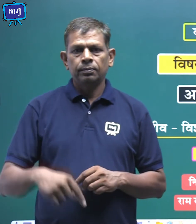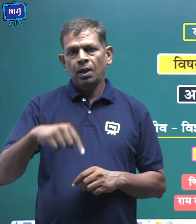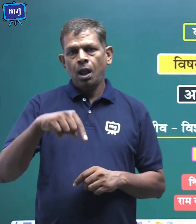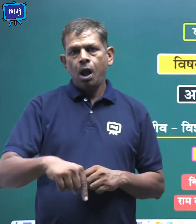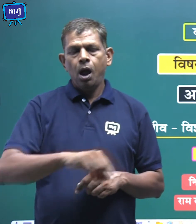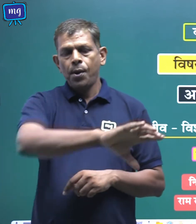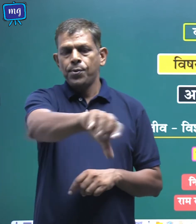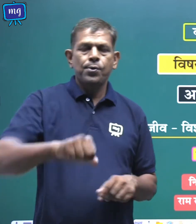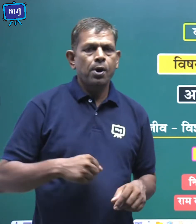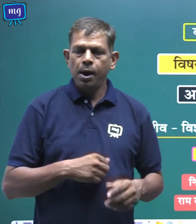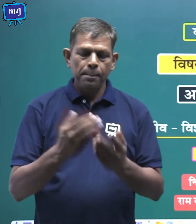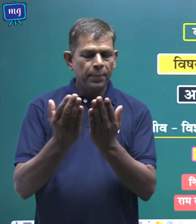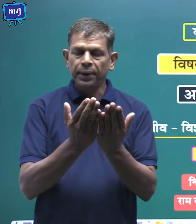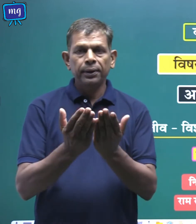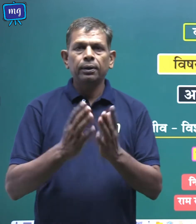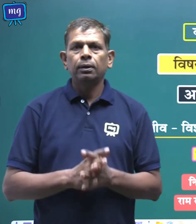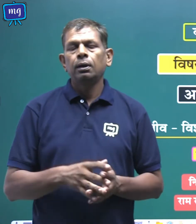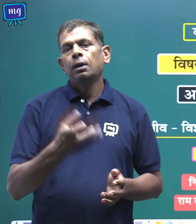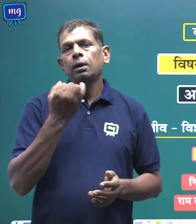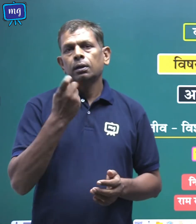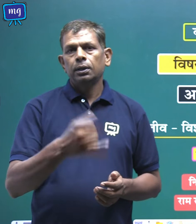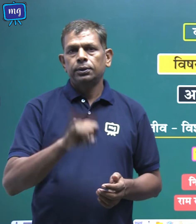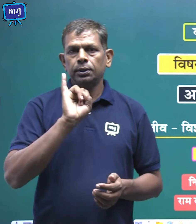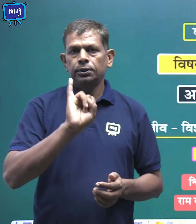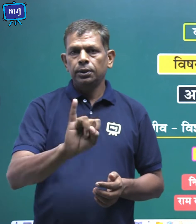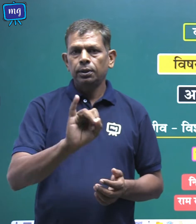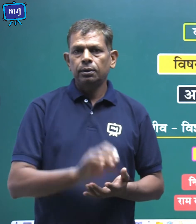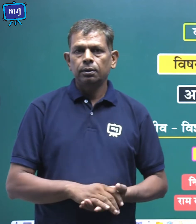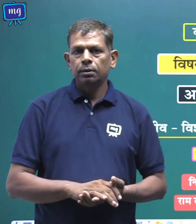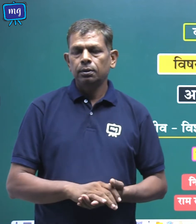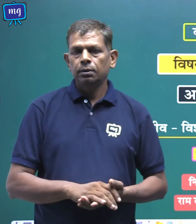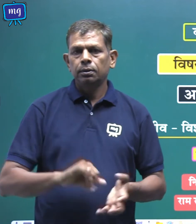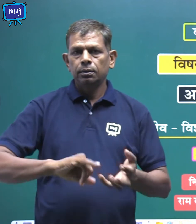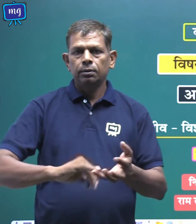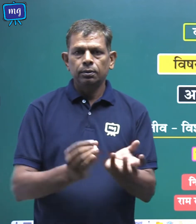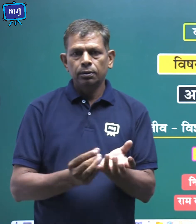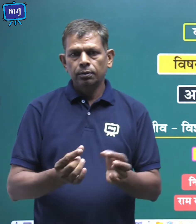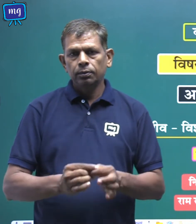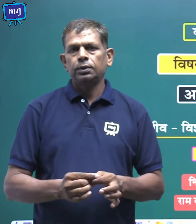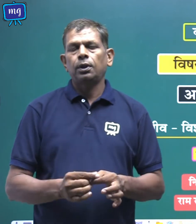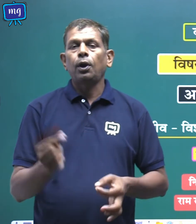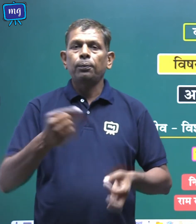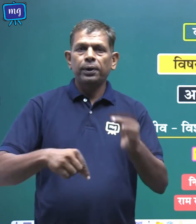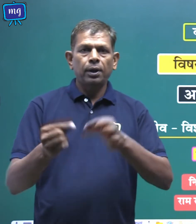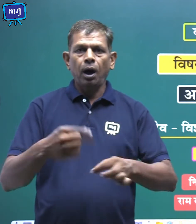आज हम पढ़ेंगे कक्षा 6 विषय विज्ञान